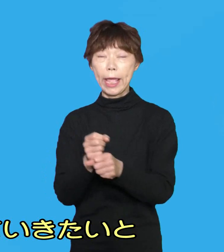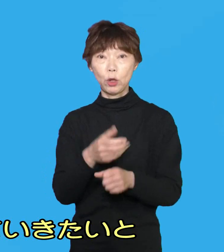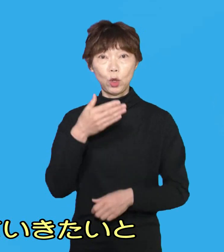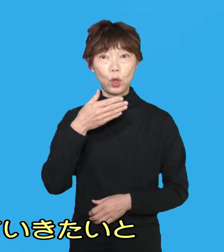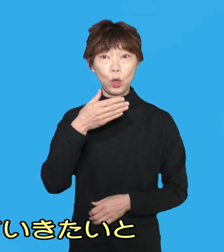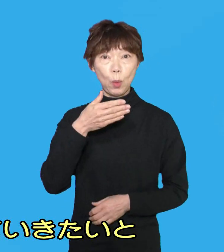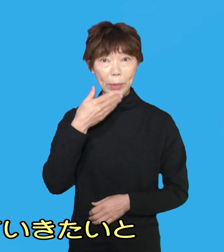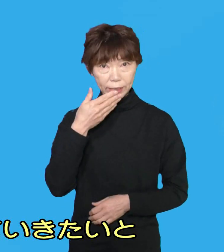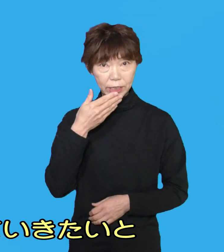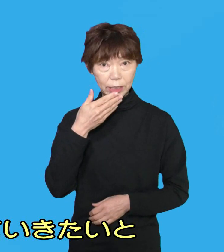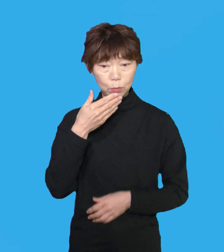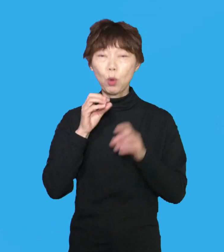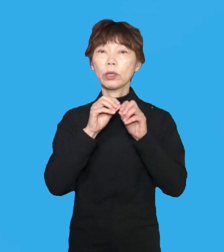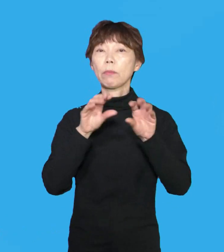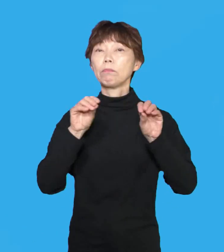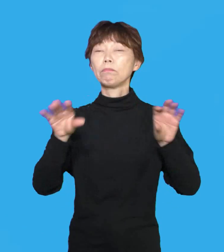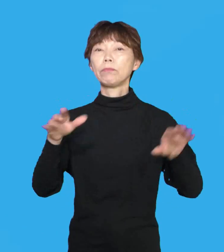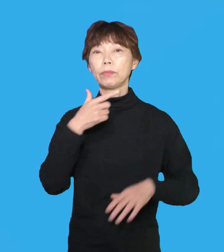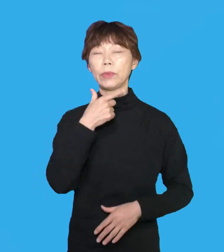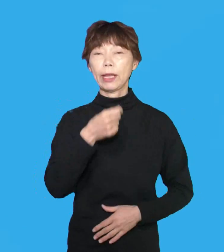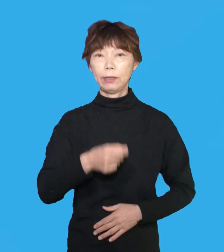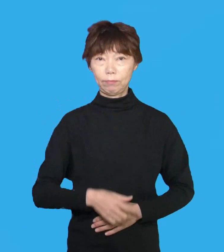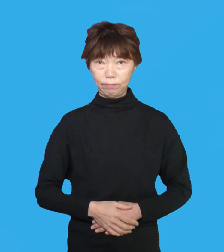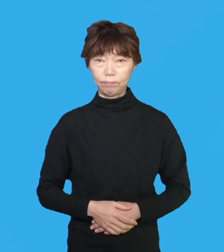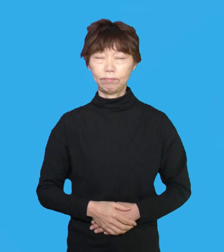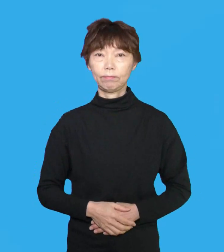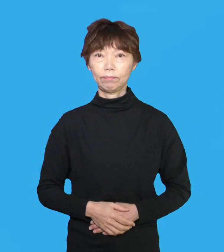と考えております。